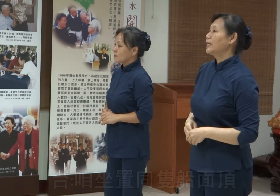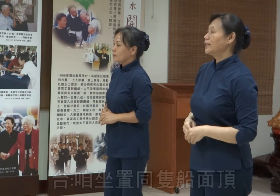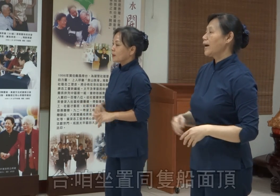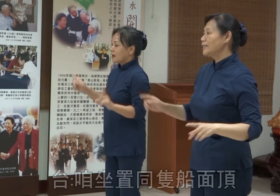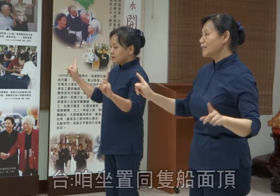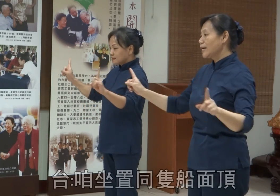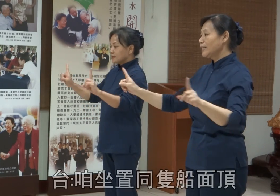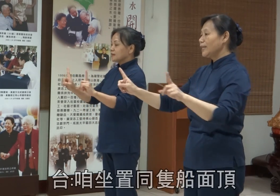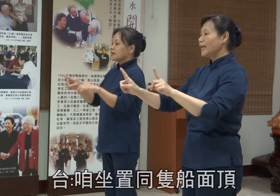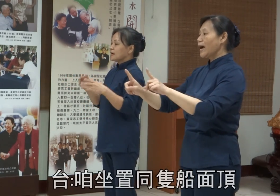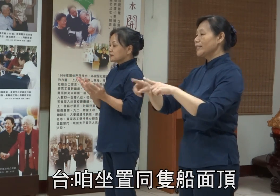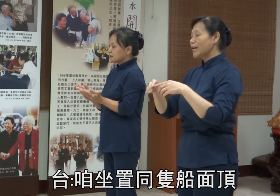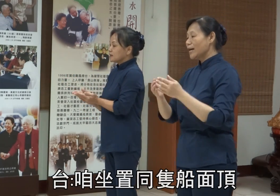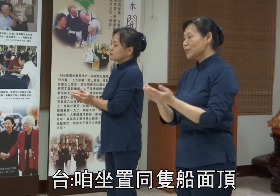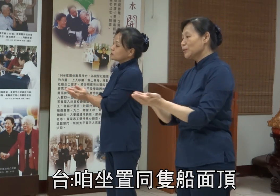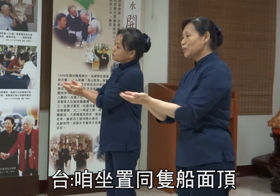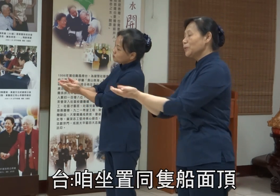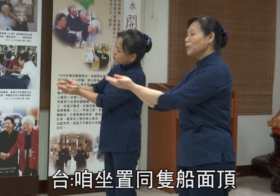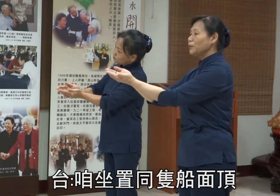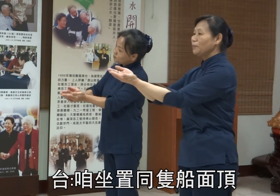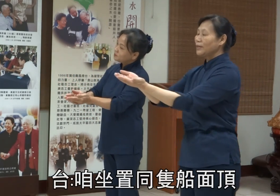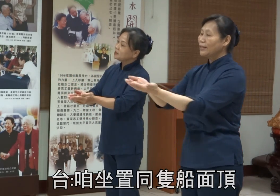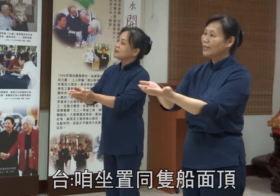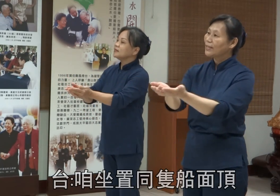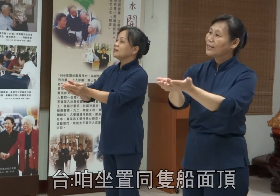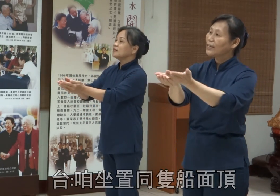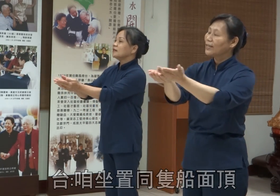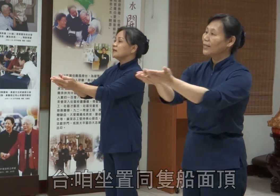那满嘴的钢架子